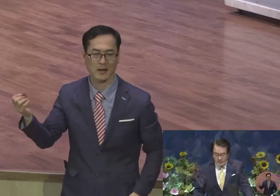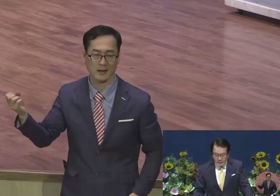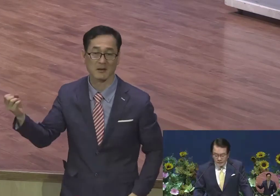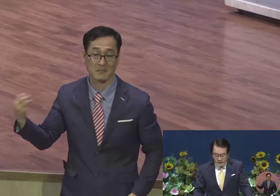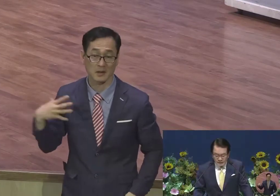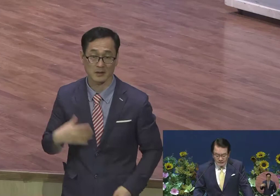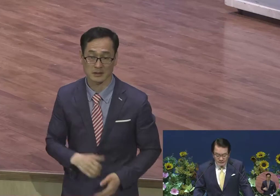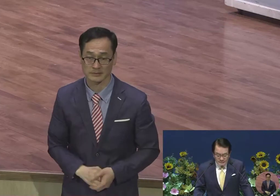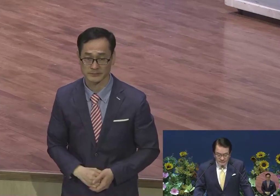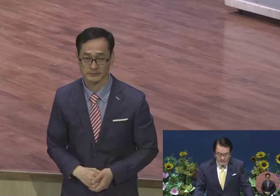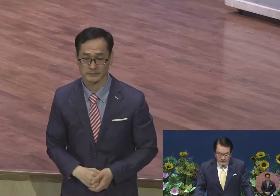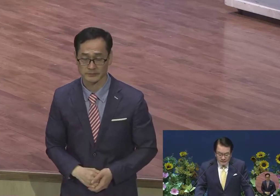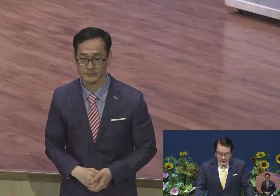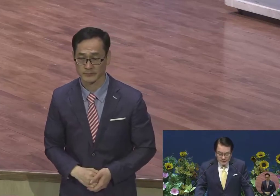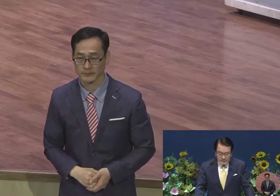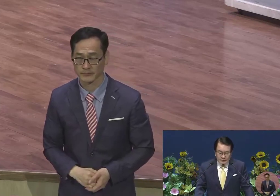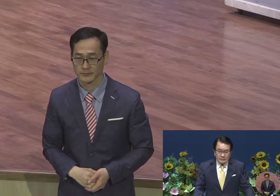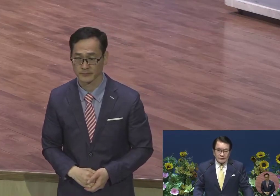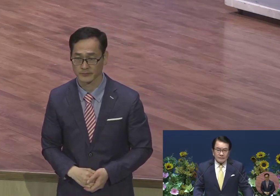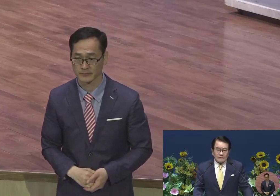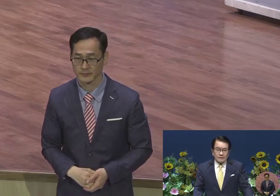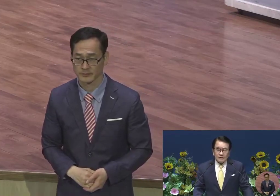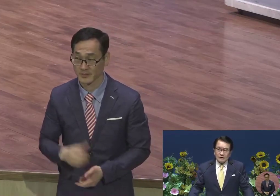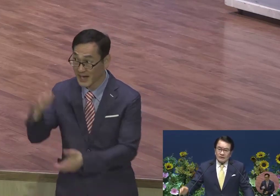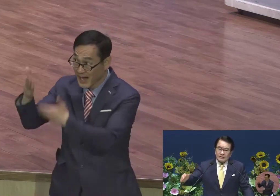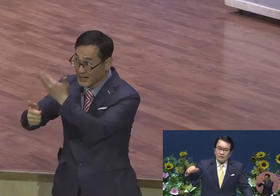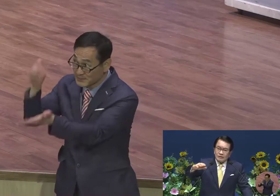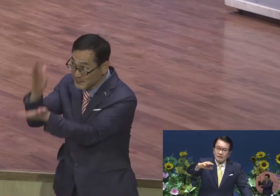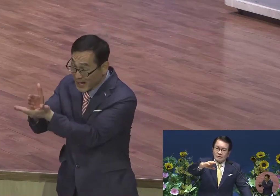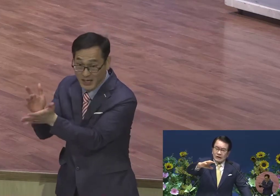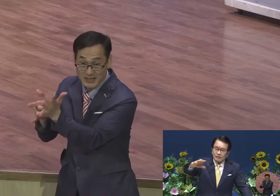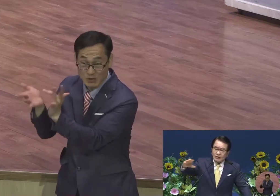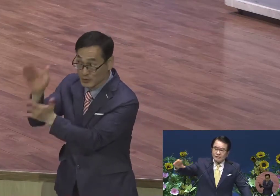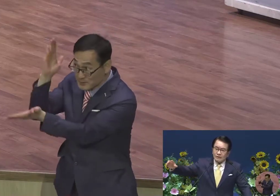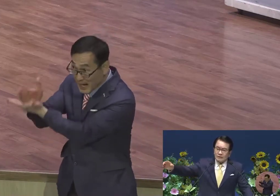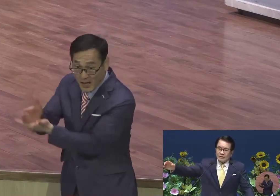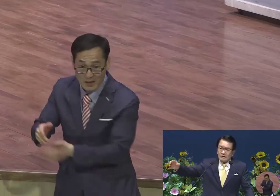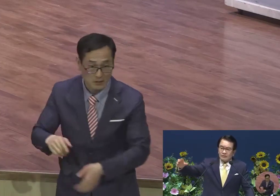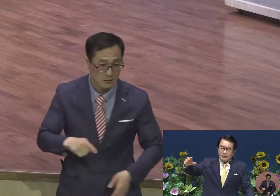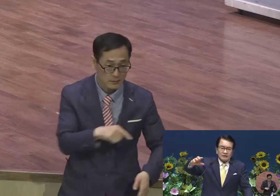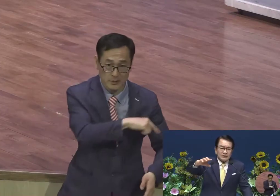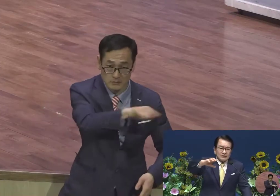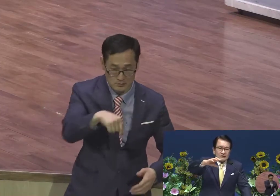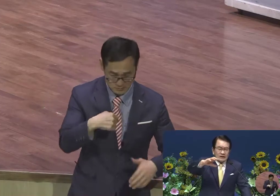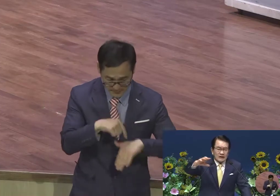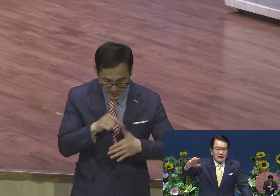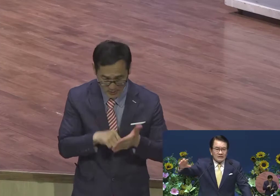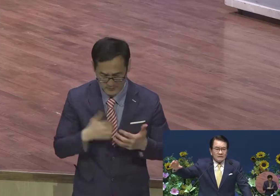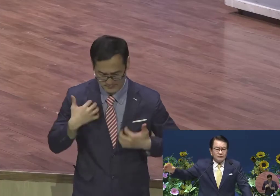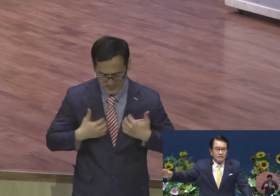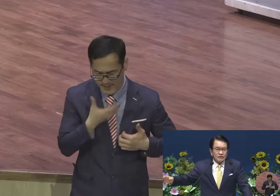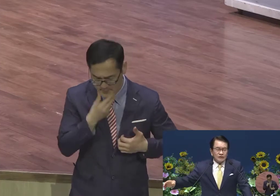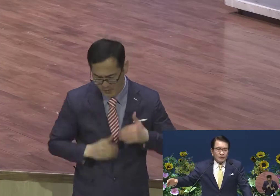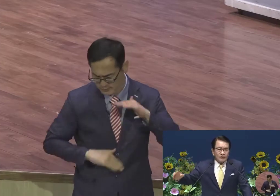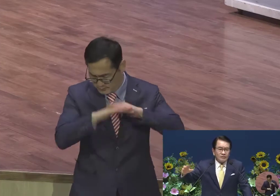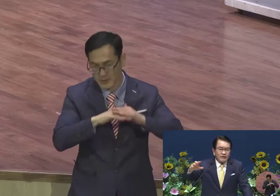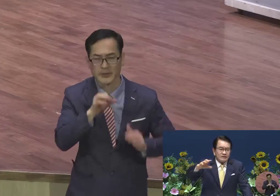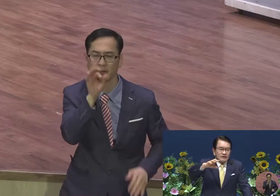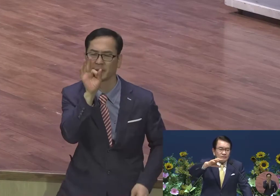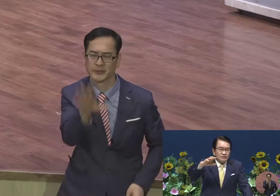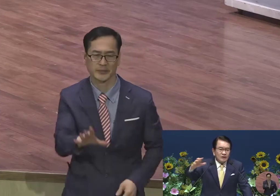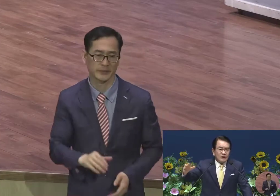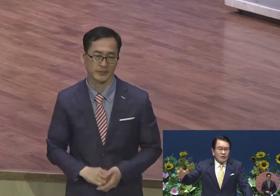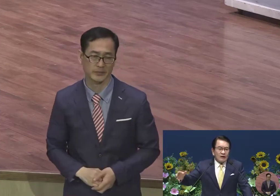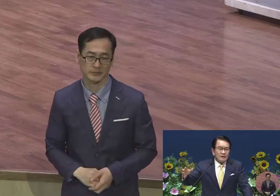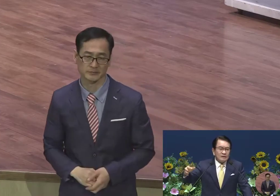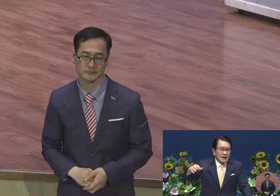고집해도 고집해도 안 돼 여기 우리 장노님들 여기 우리 진앙생활 잘하시는 분들 교회를